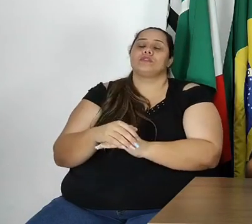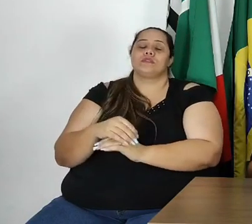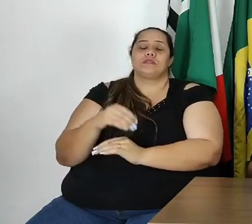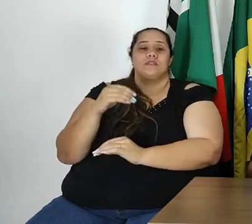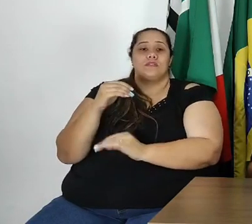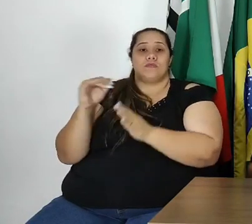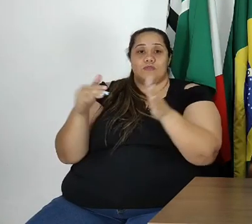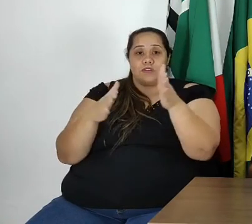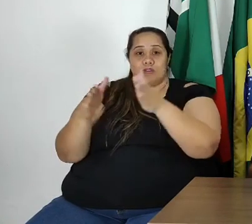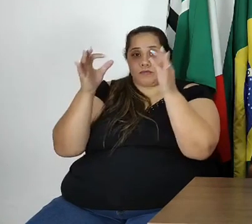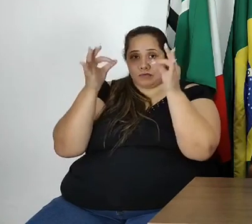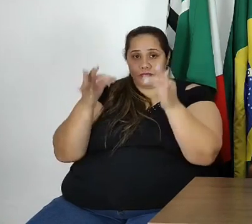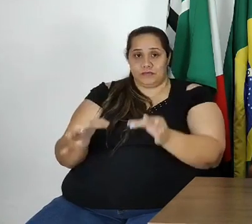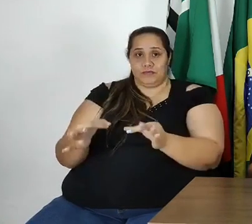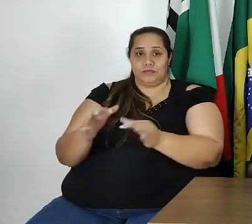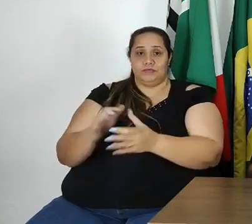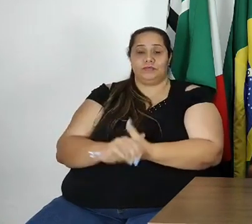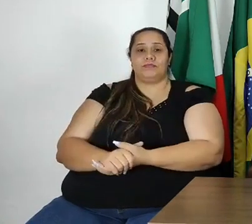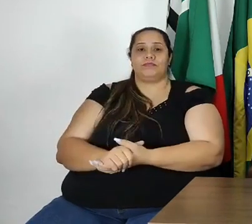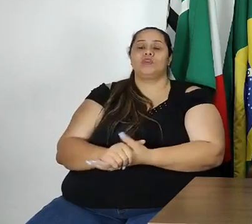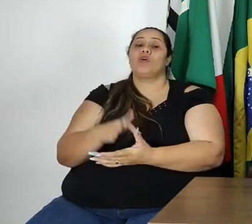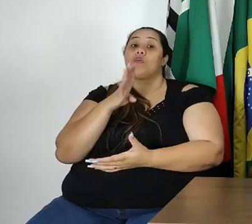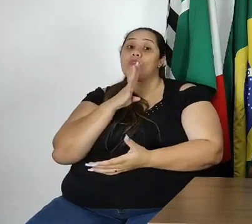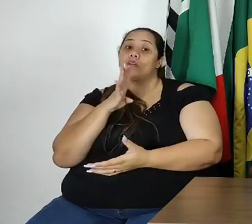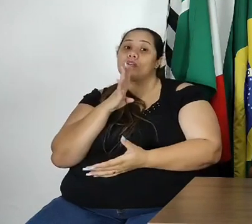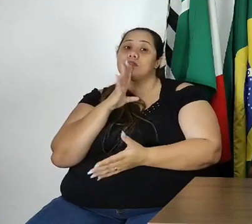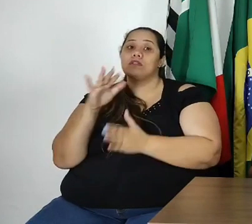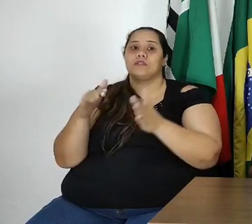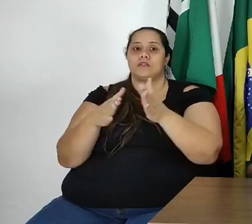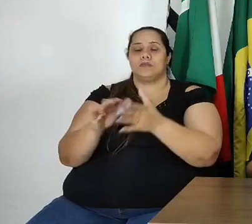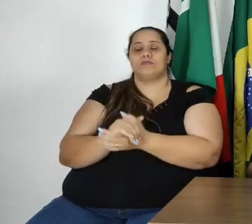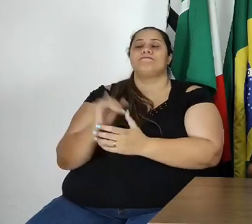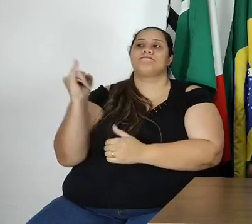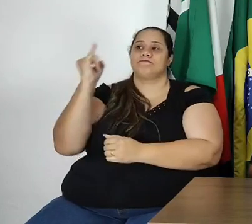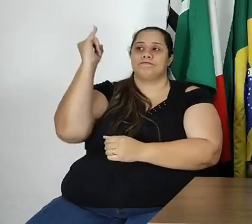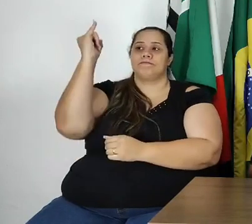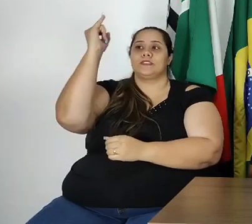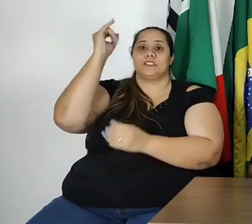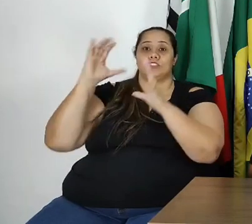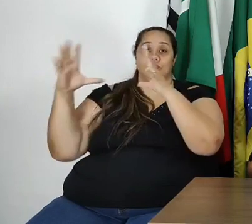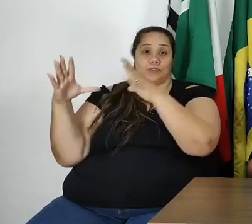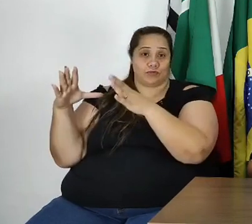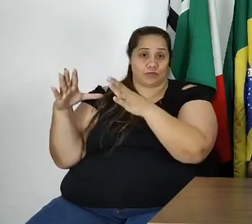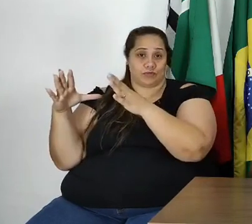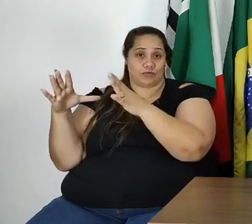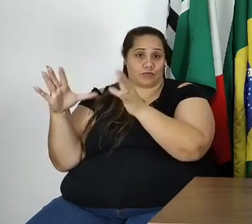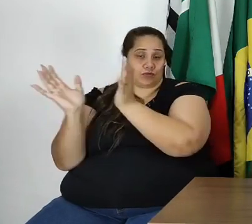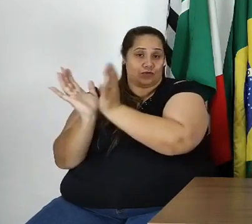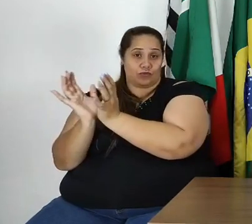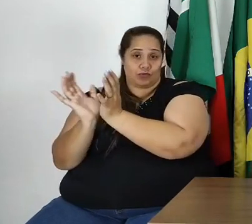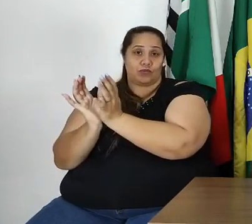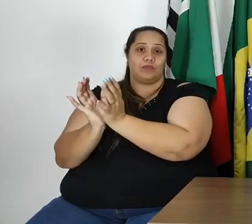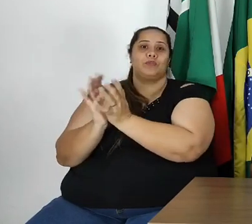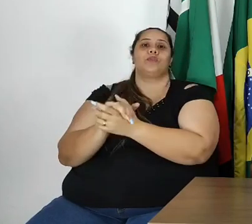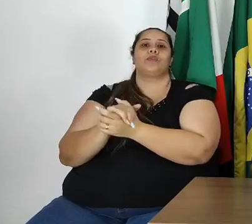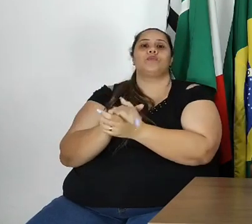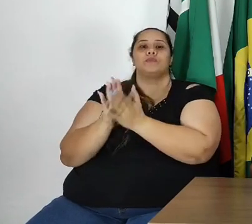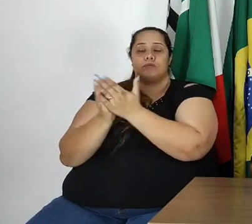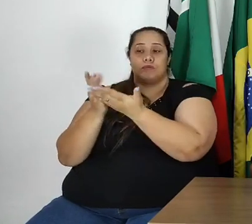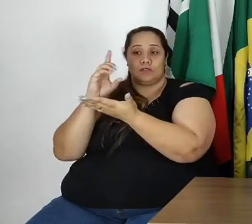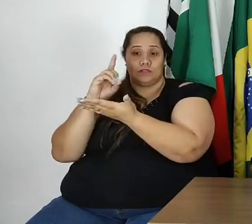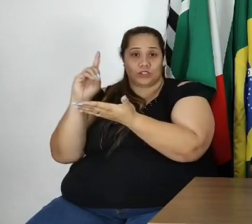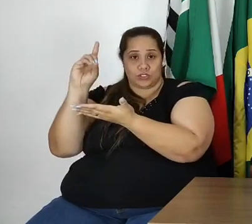aí a importância da célula, por exemplo. A gente vai lá para aprender cada dia mais. A